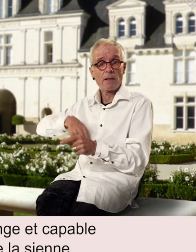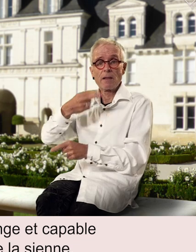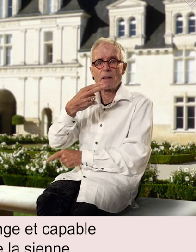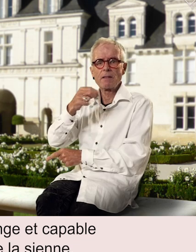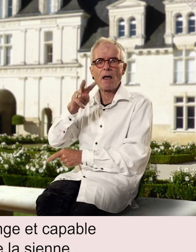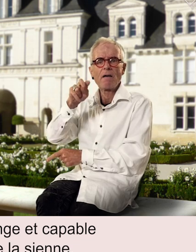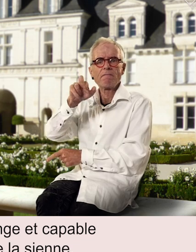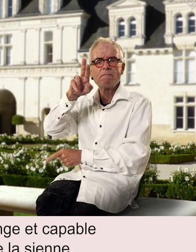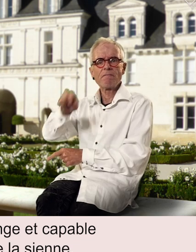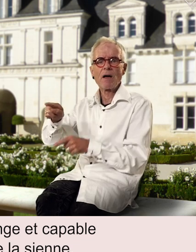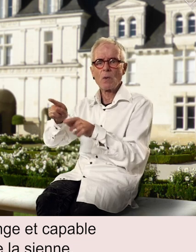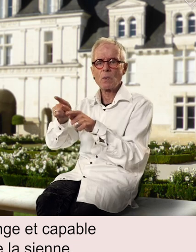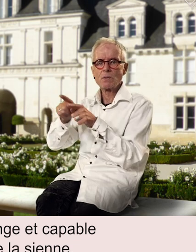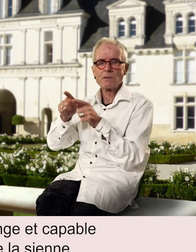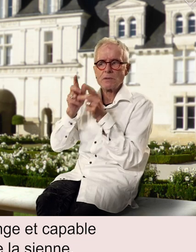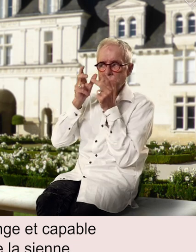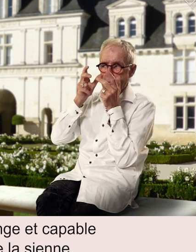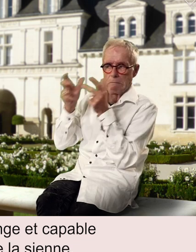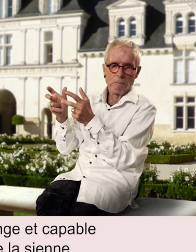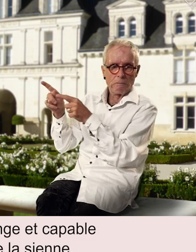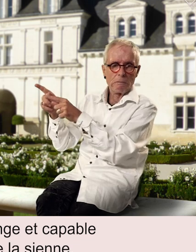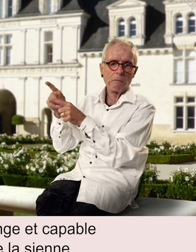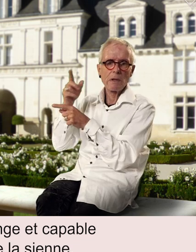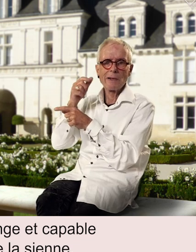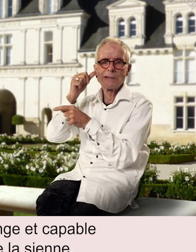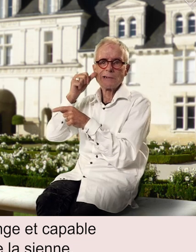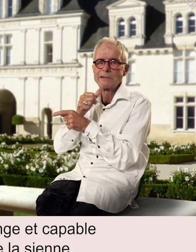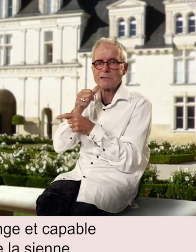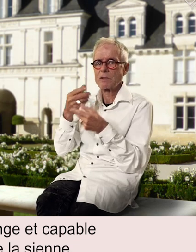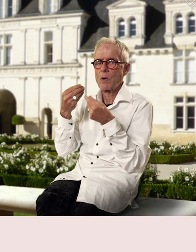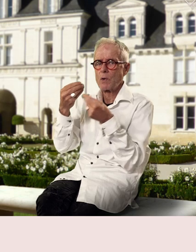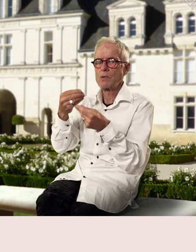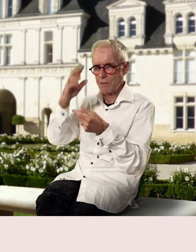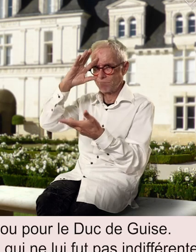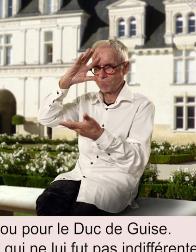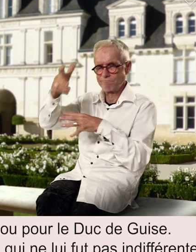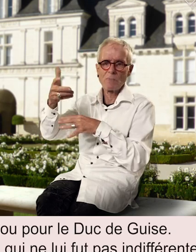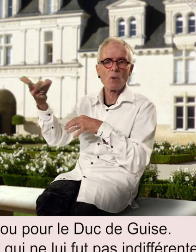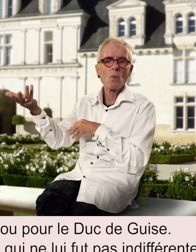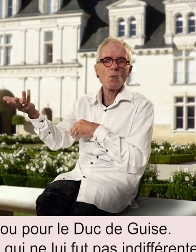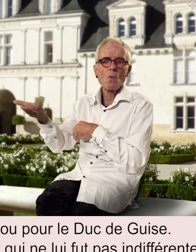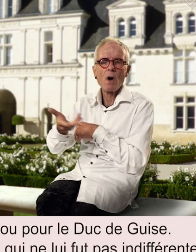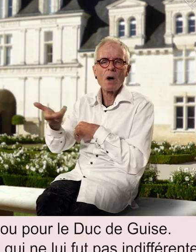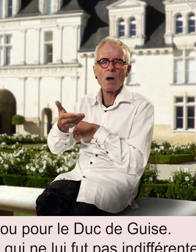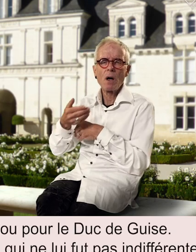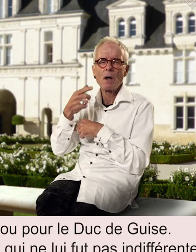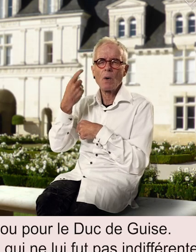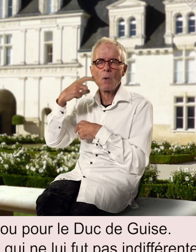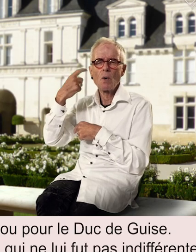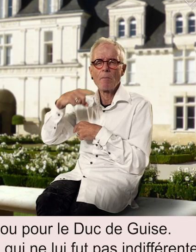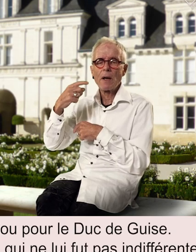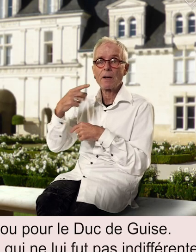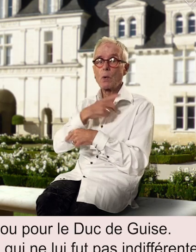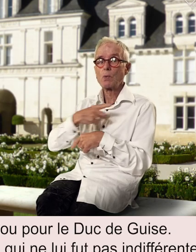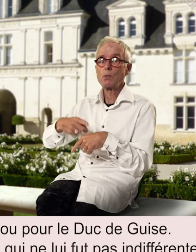quelque attachement pour le duc de Guise, et ce qui le fit éclater davantage, ce fut le refroidissement qui parut du duc